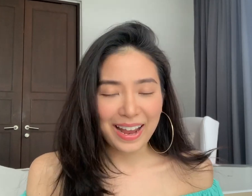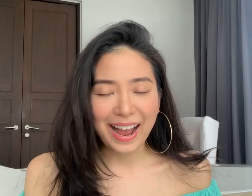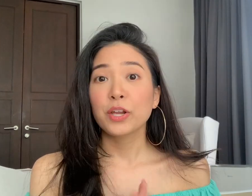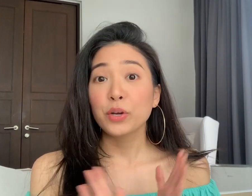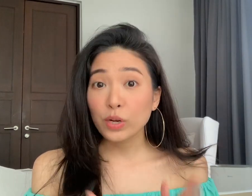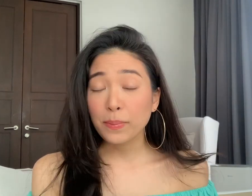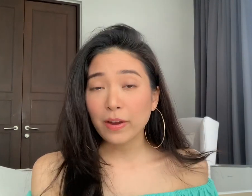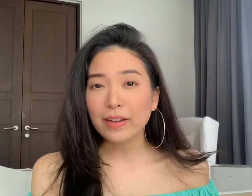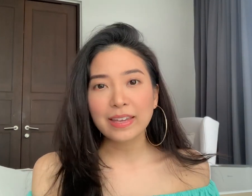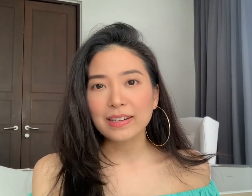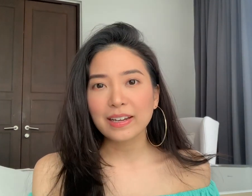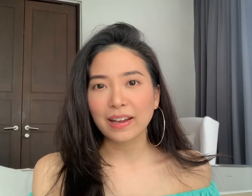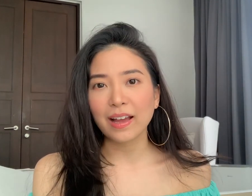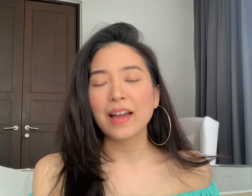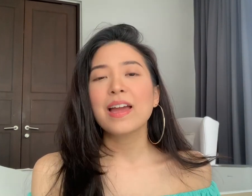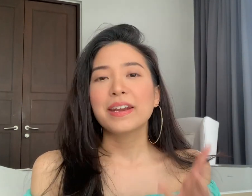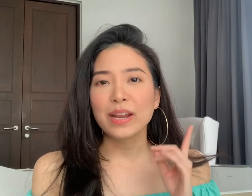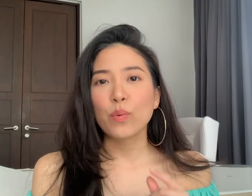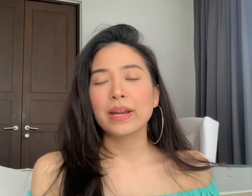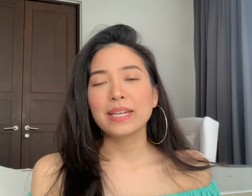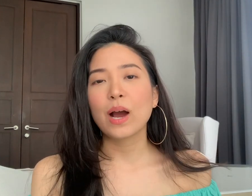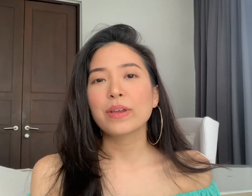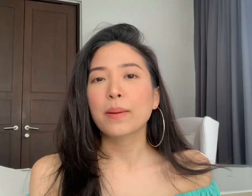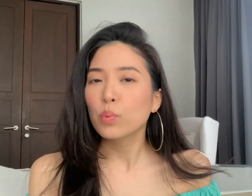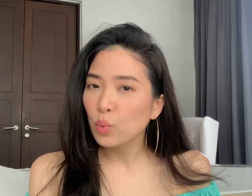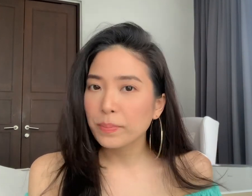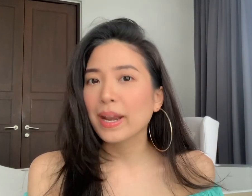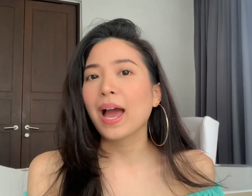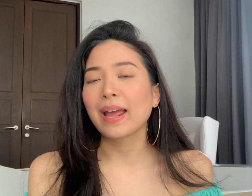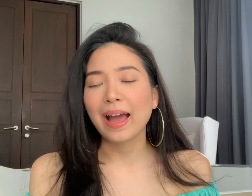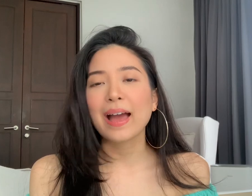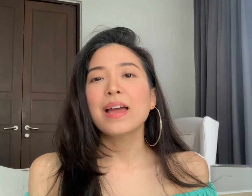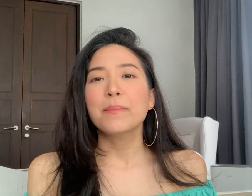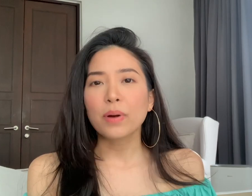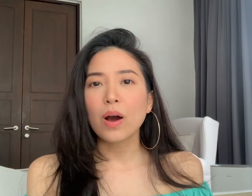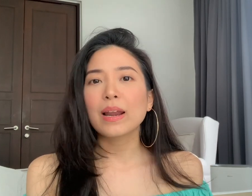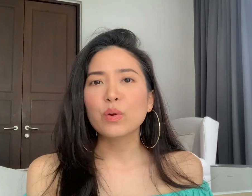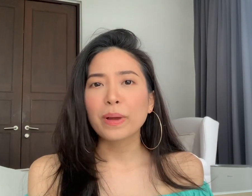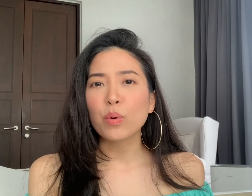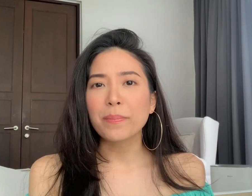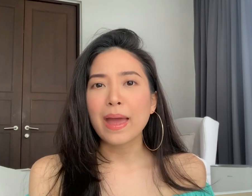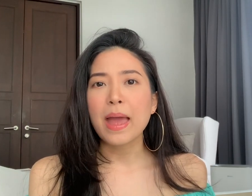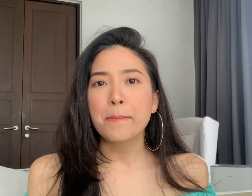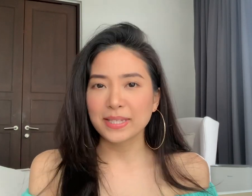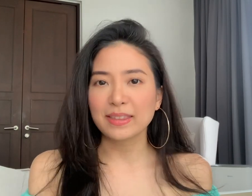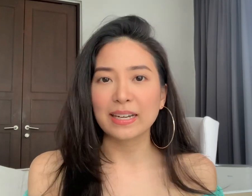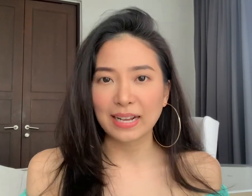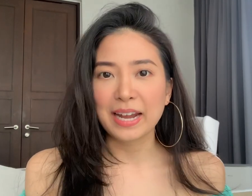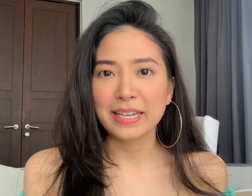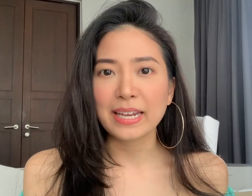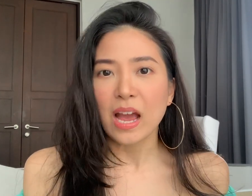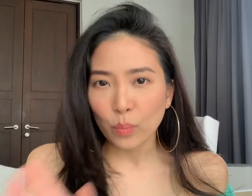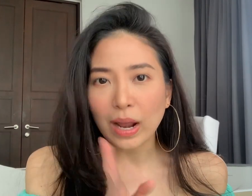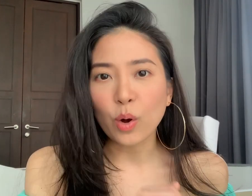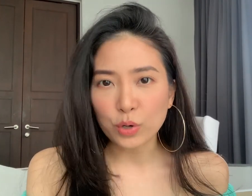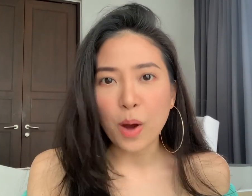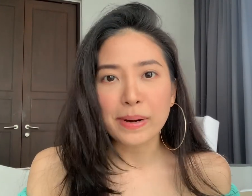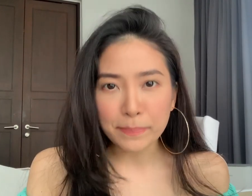้ค่ะโดยเฉพาะอย่งิ้งเลยนะคะในวั Sev fever ที่เขายังพูดไม่ได้ค่ะเพราอะไรรไคะุแ่..มจะตัดการที่เวลาเขาร้องพอม